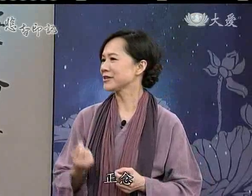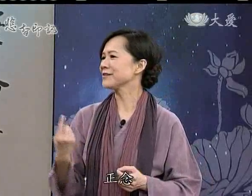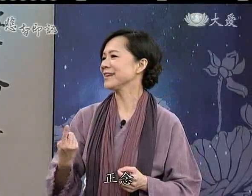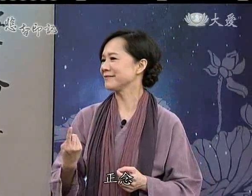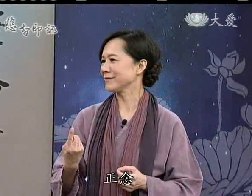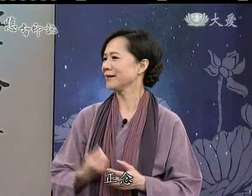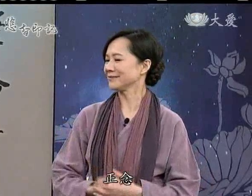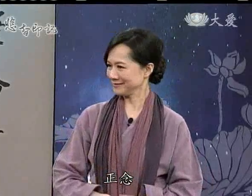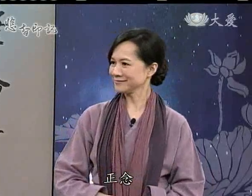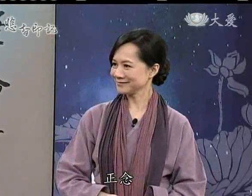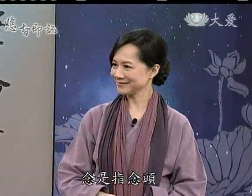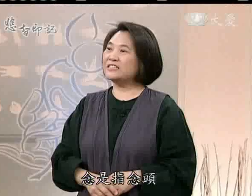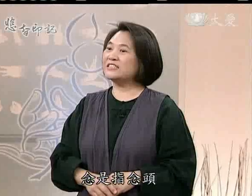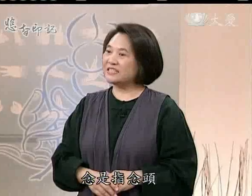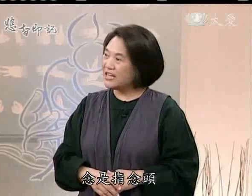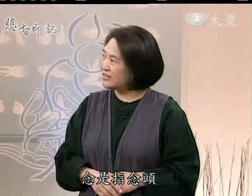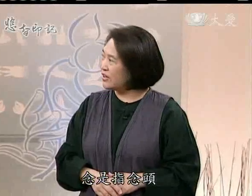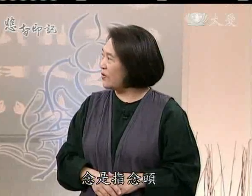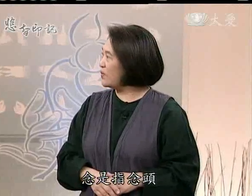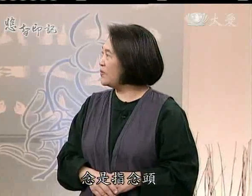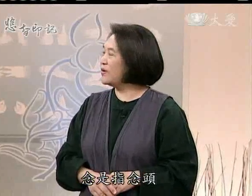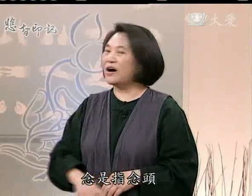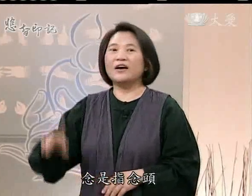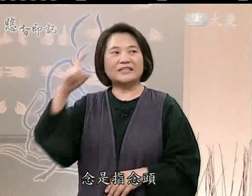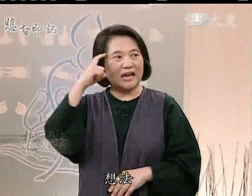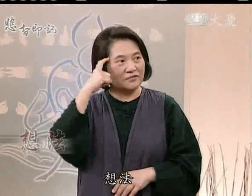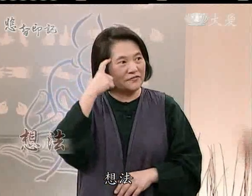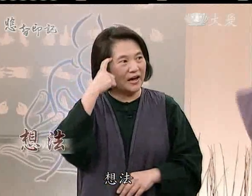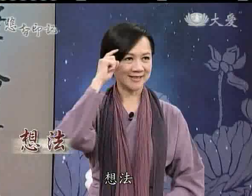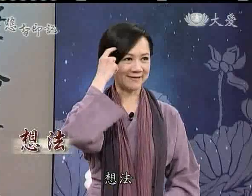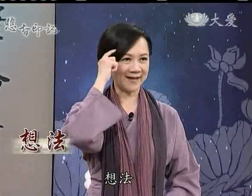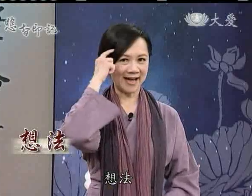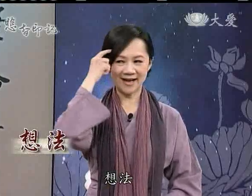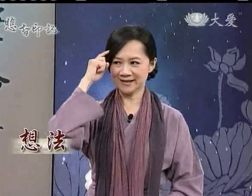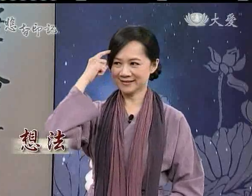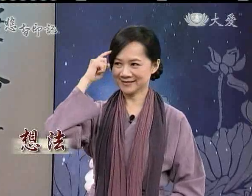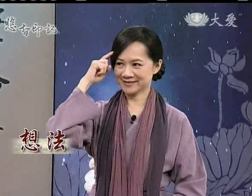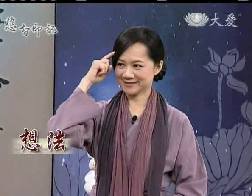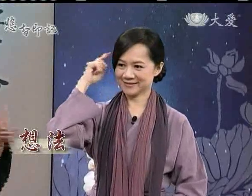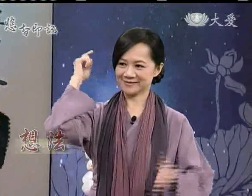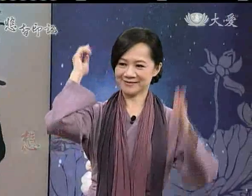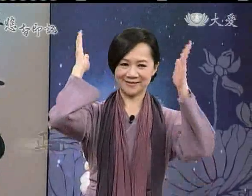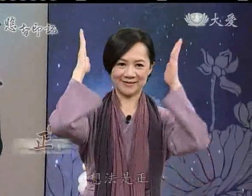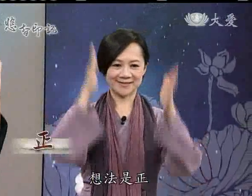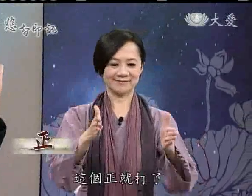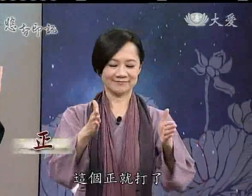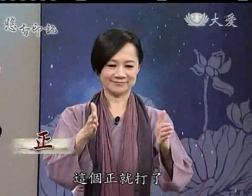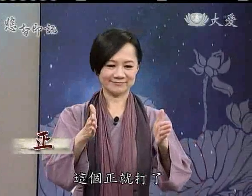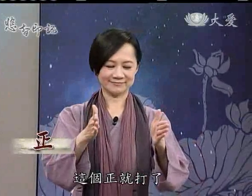正念 正念，念是指念头，想法 想法 想法是正，这个刚刚都打了